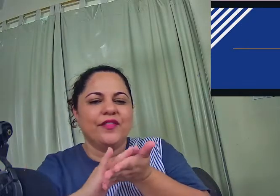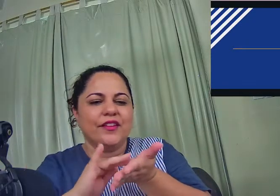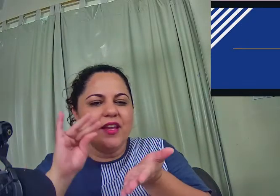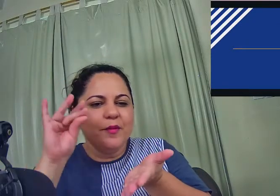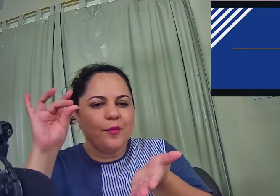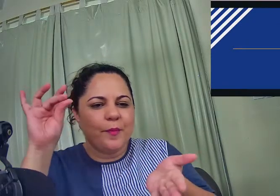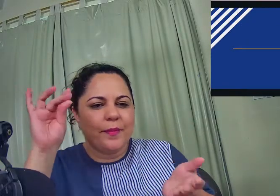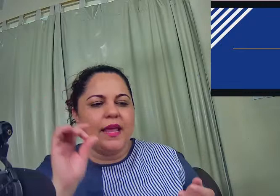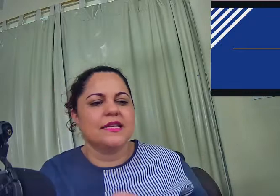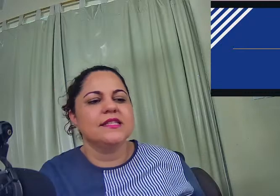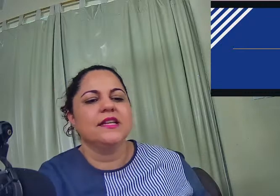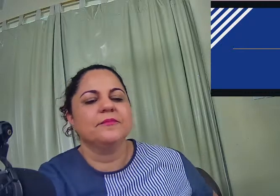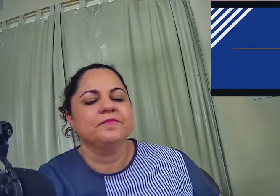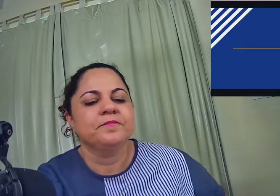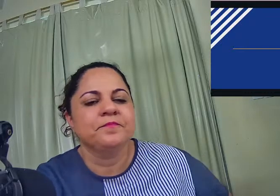vendo? Assim.